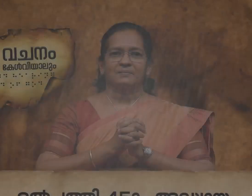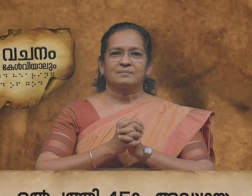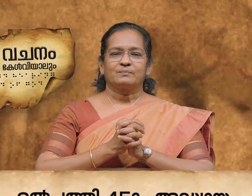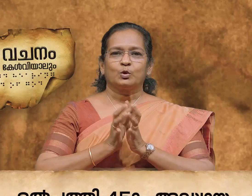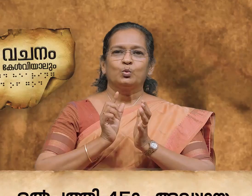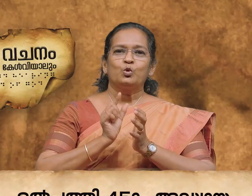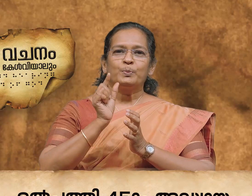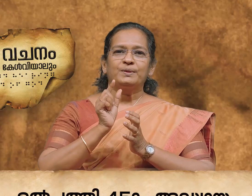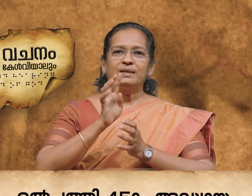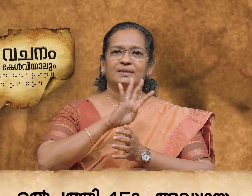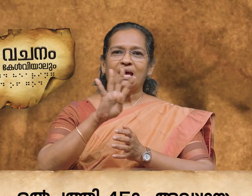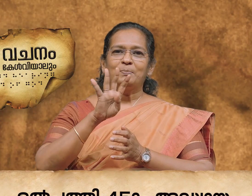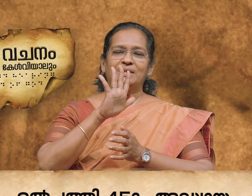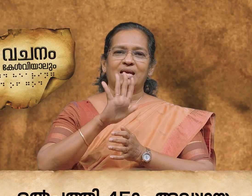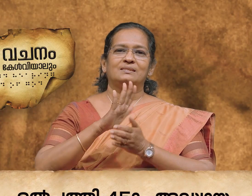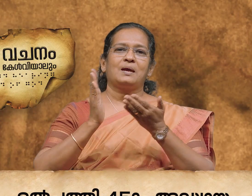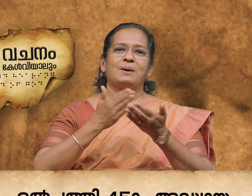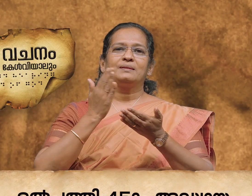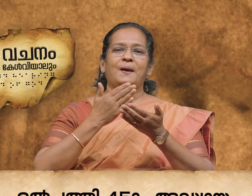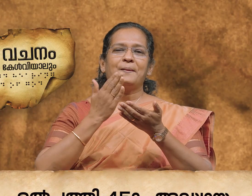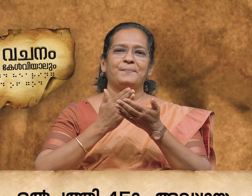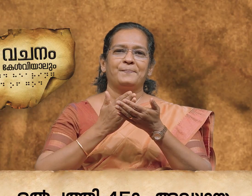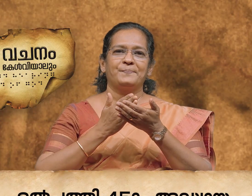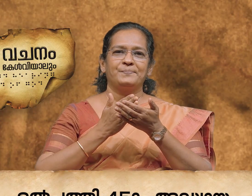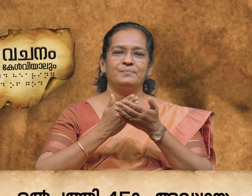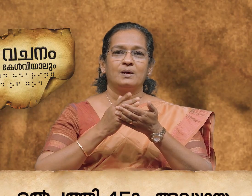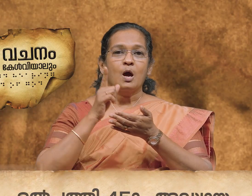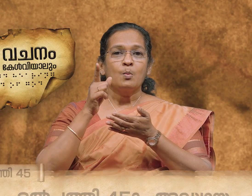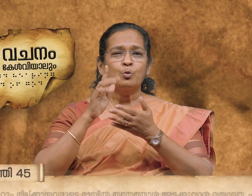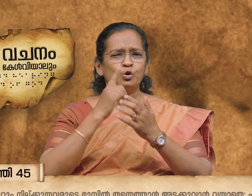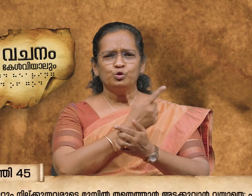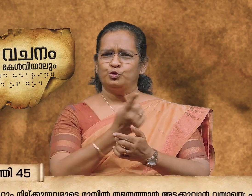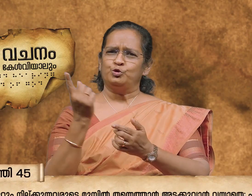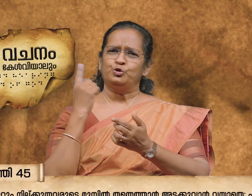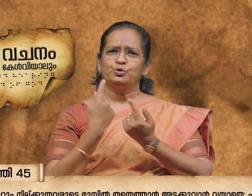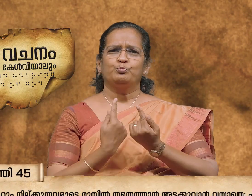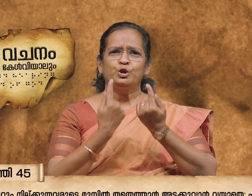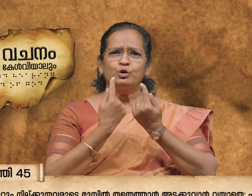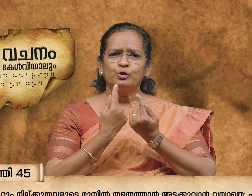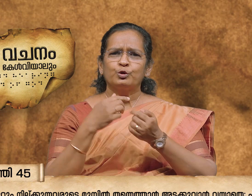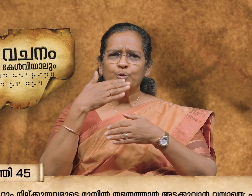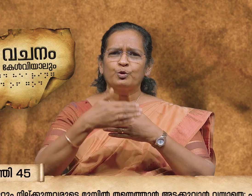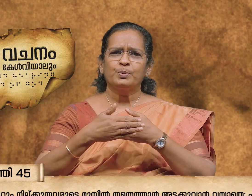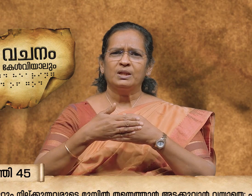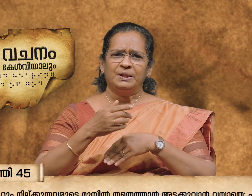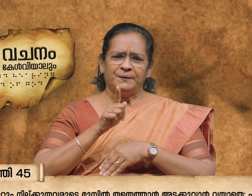ഉൽപ്പത്തി 45 അധ്യായം. അപ്പോൾ ചുറ്റും നിൽക്കുന്നവരുടെ മുമ്പിൽ തന്നെത്താൻ അടക്കുവാൻ